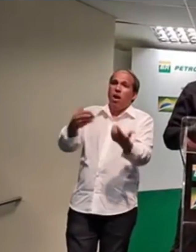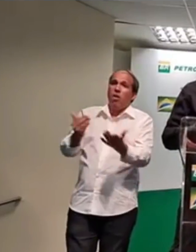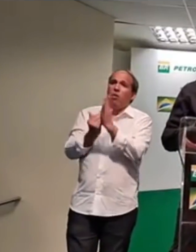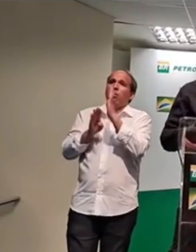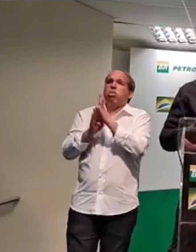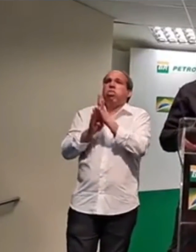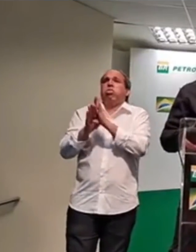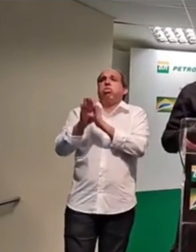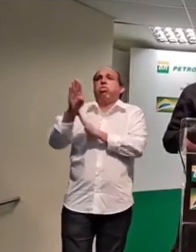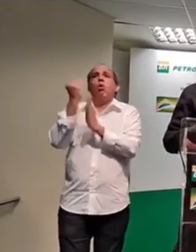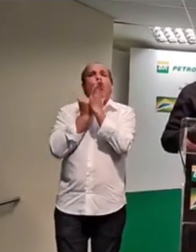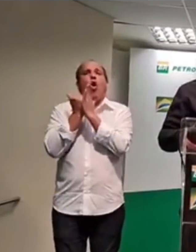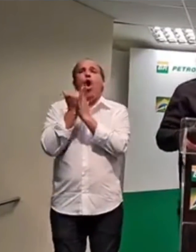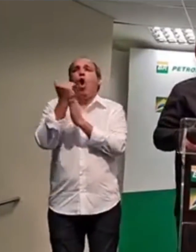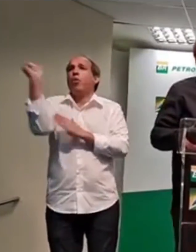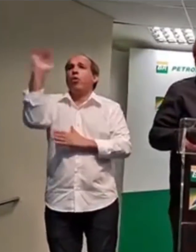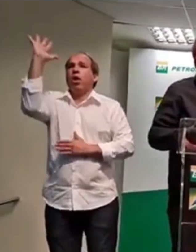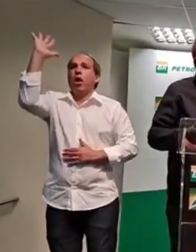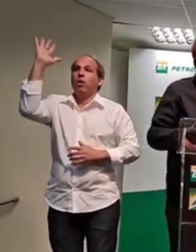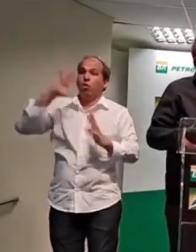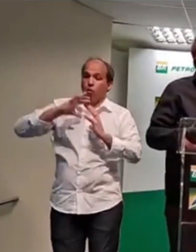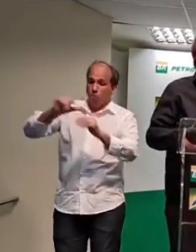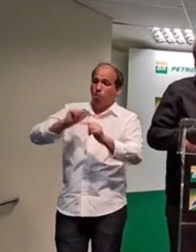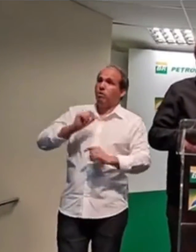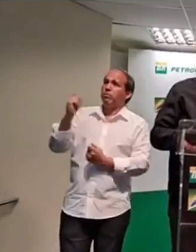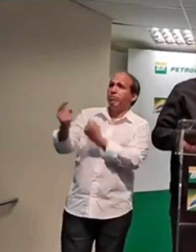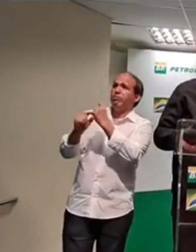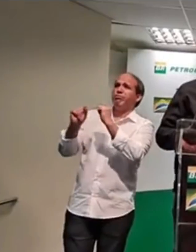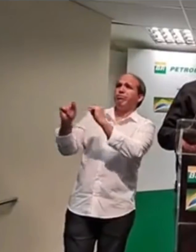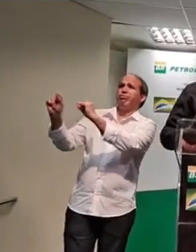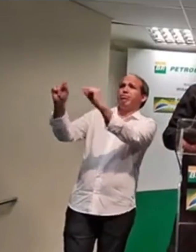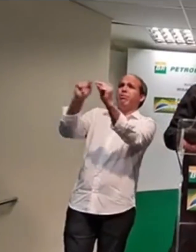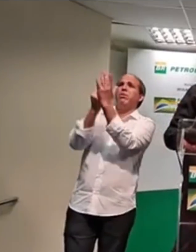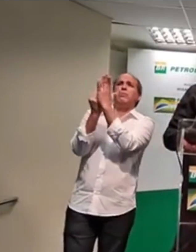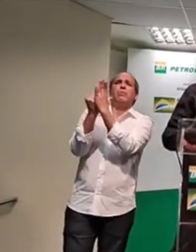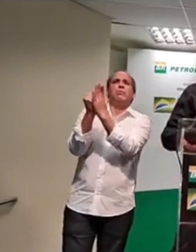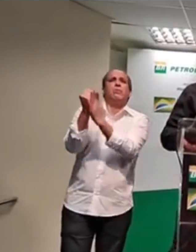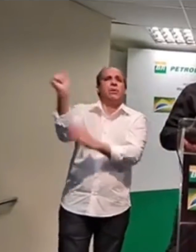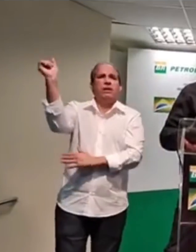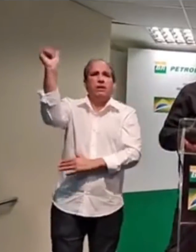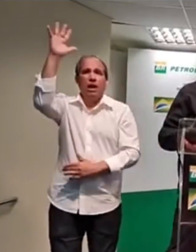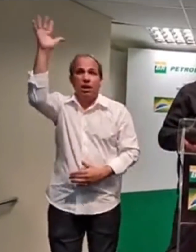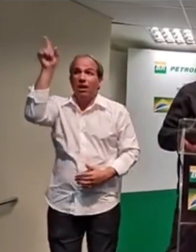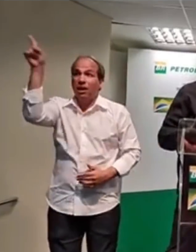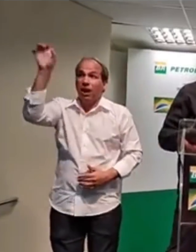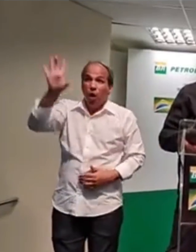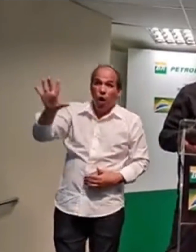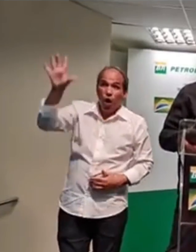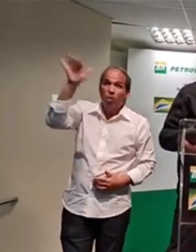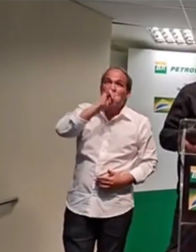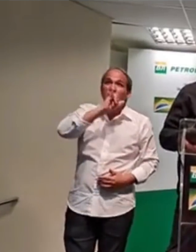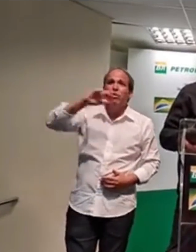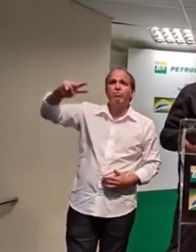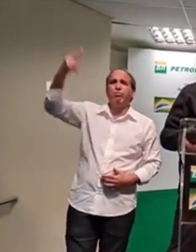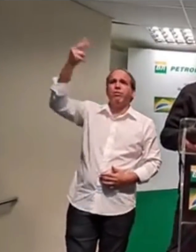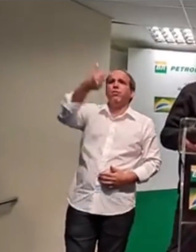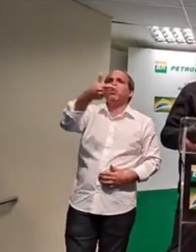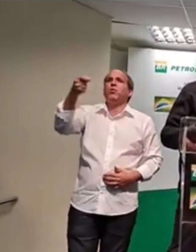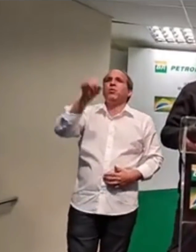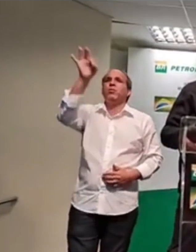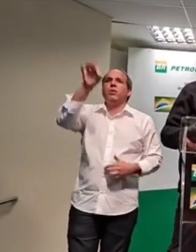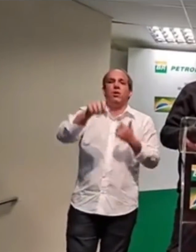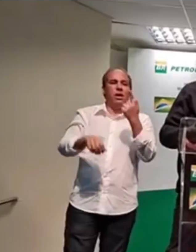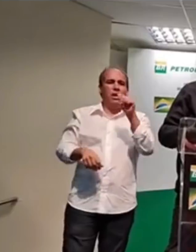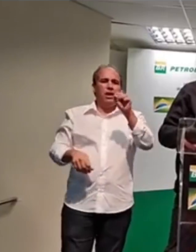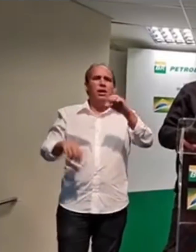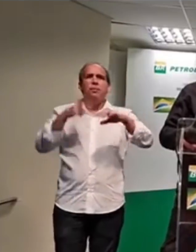como o mundo todo está pagando o preço. O aumento da energia elétrica na Europa ultrapassou 200%. Gás, um